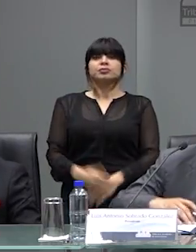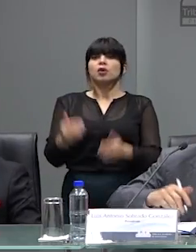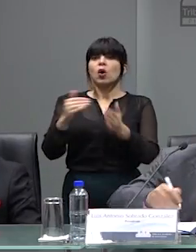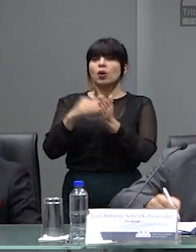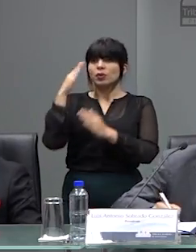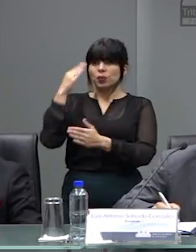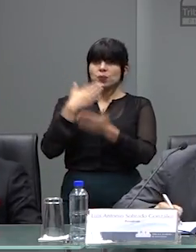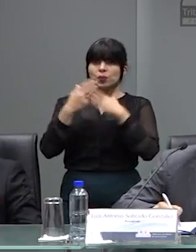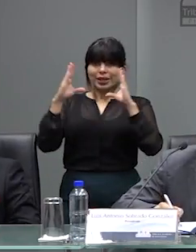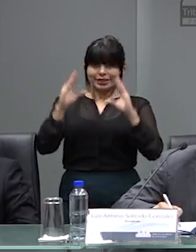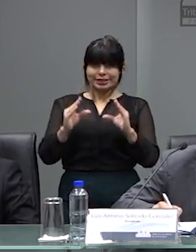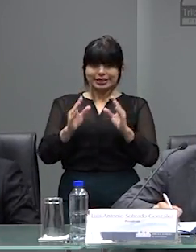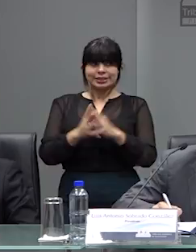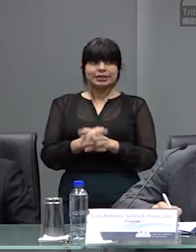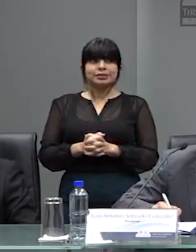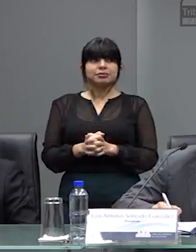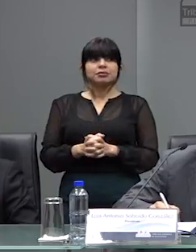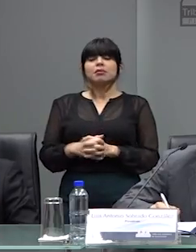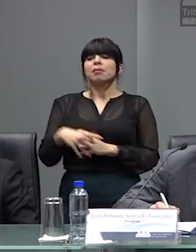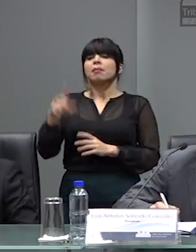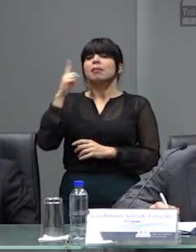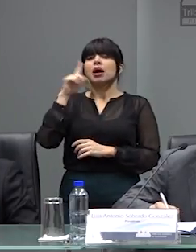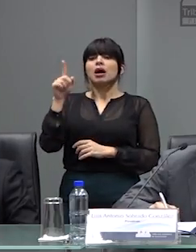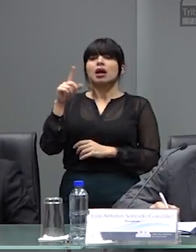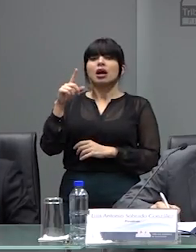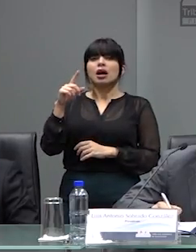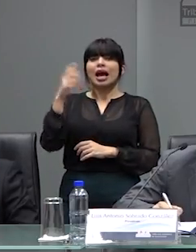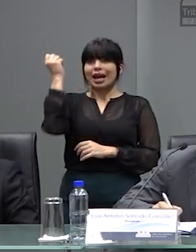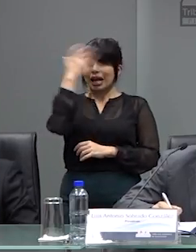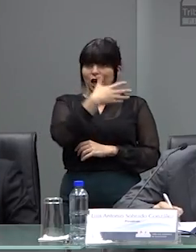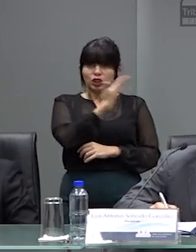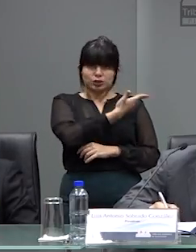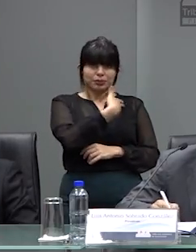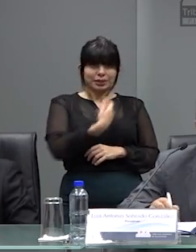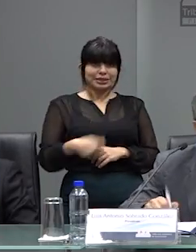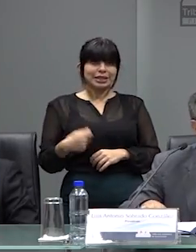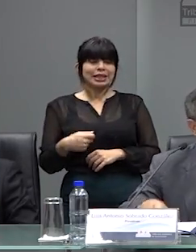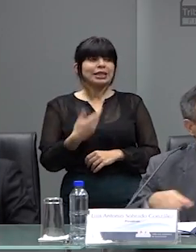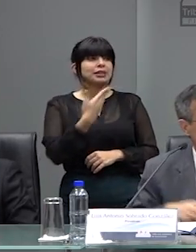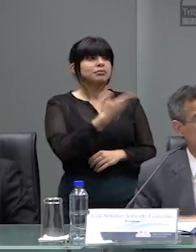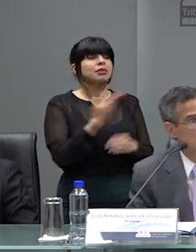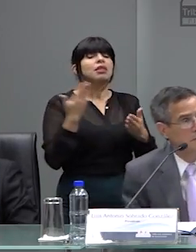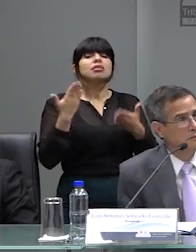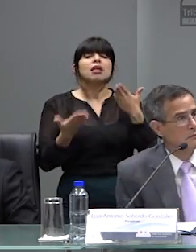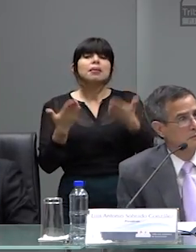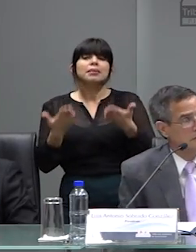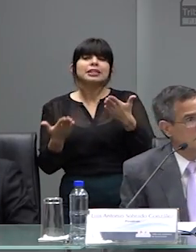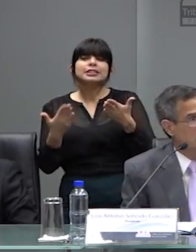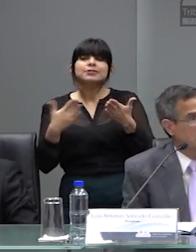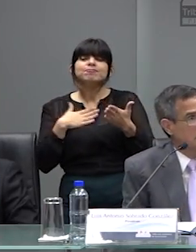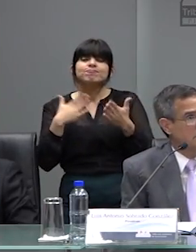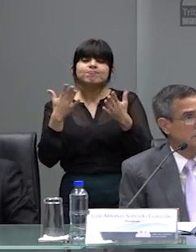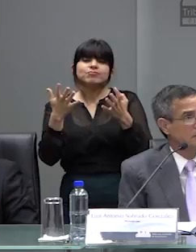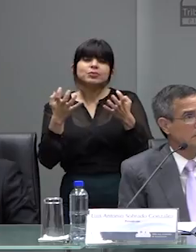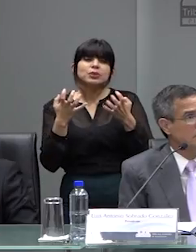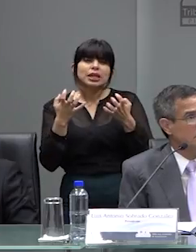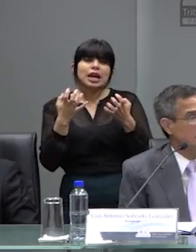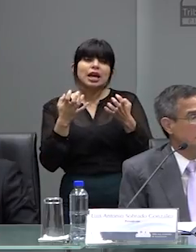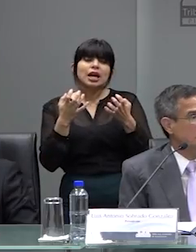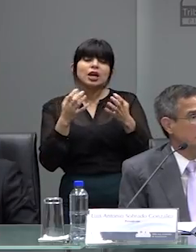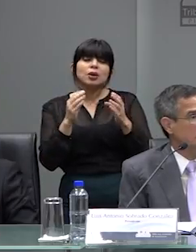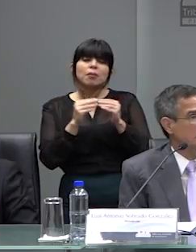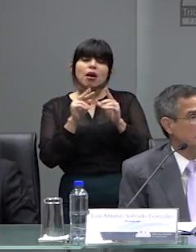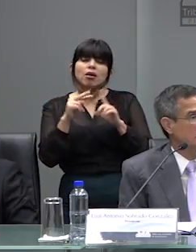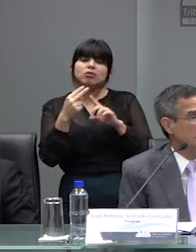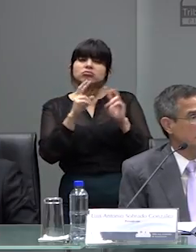buenas tardes. Para don Carlos, Presidente de la República. Don Carlos, tal vez quiero poner ahí en perspectiva